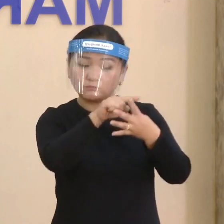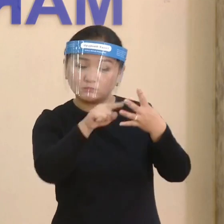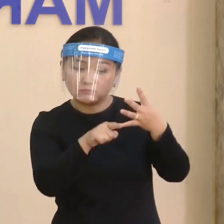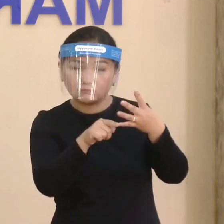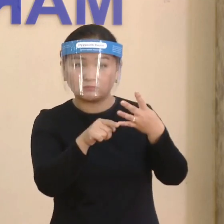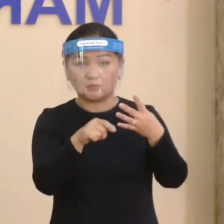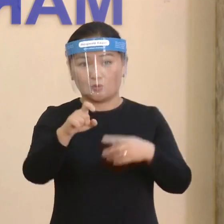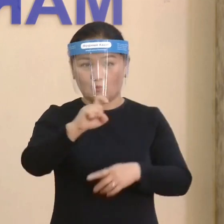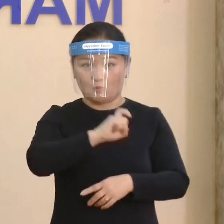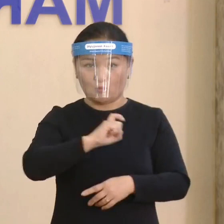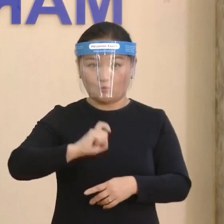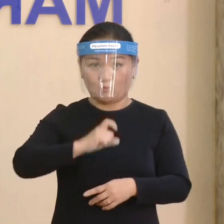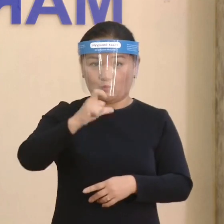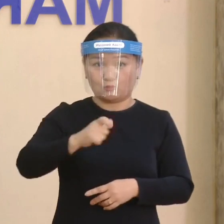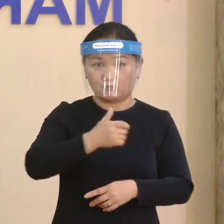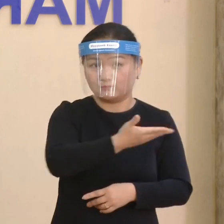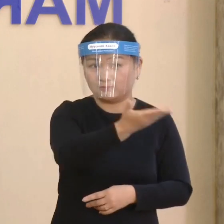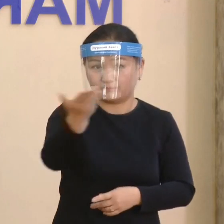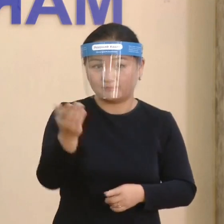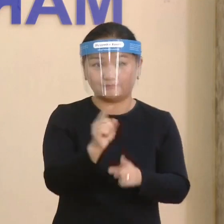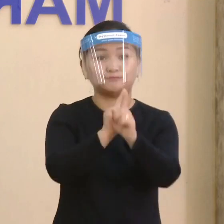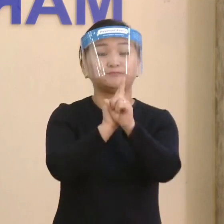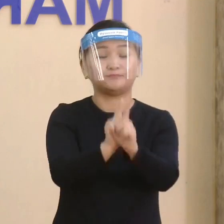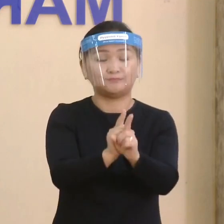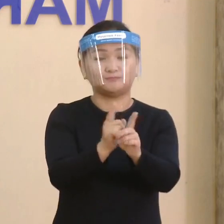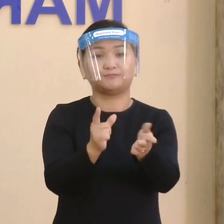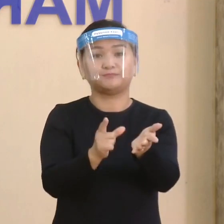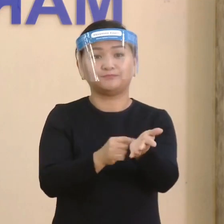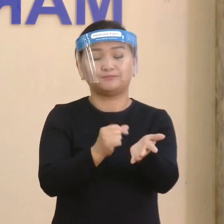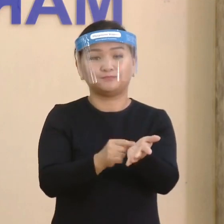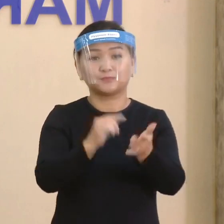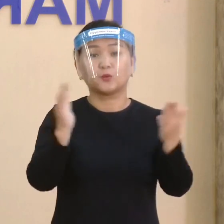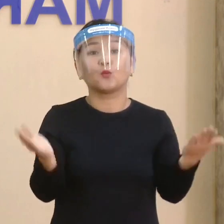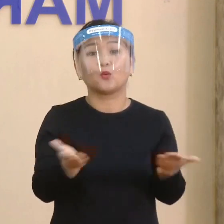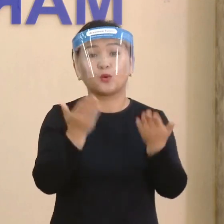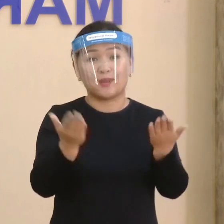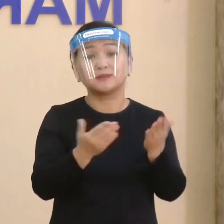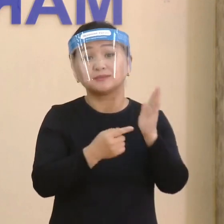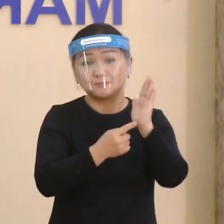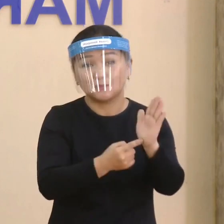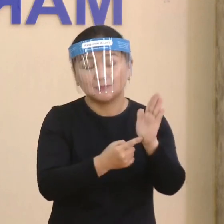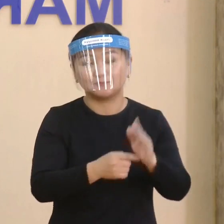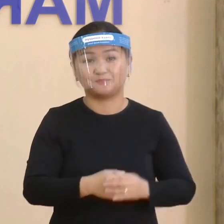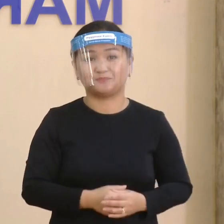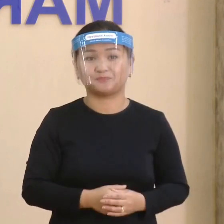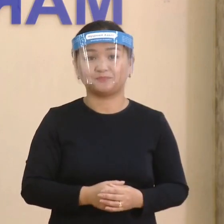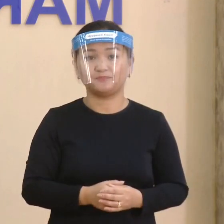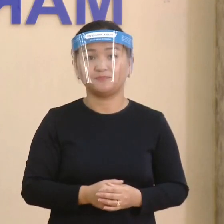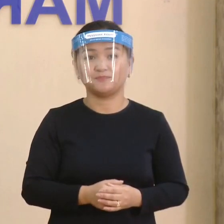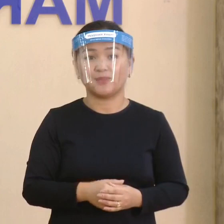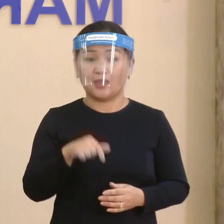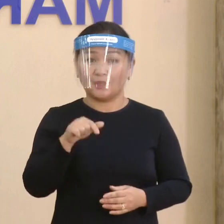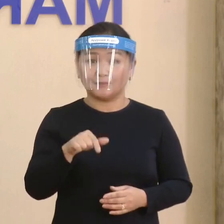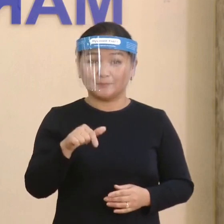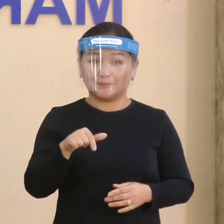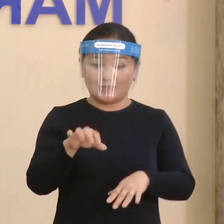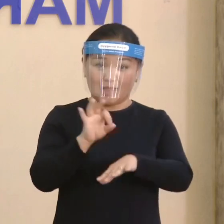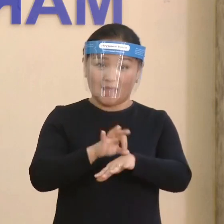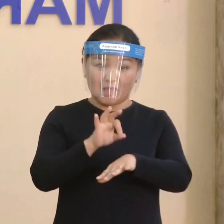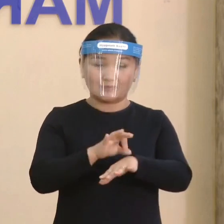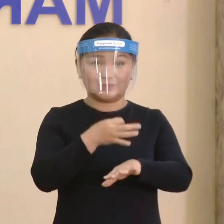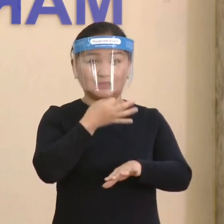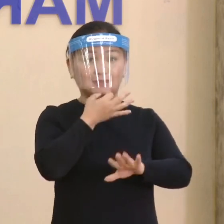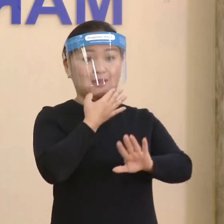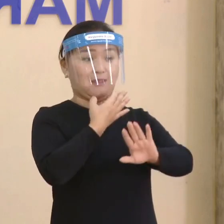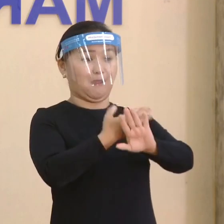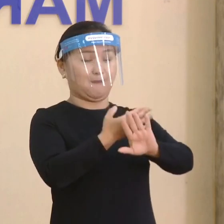дөрвөн зүйлийг бол хувь хүн болгон хэрэгжүүлэх шаардлагатай гэдгийг бас уриалсан байна. За ингээд бид одоо халдвараас урьдчилан